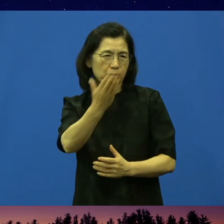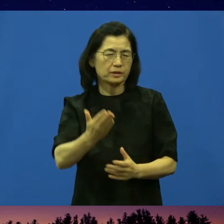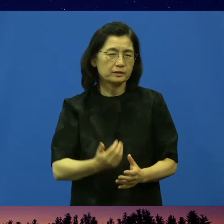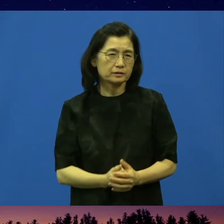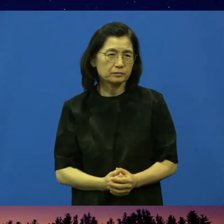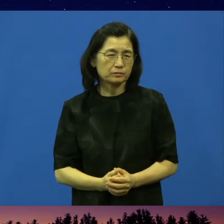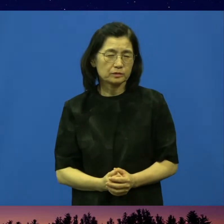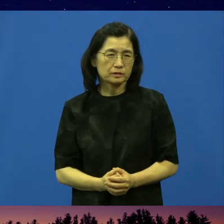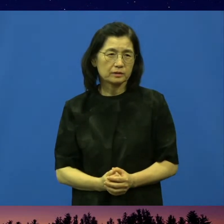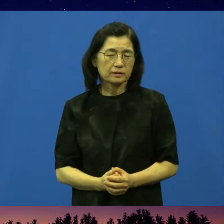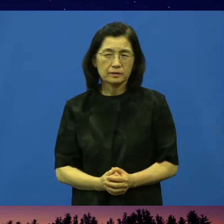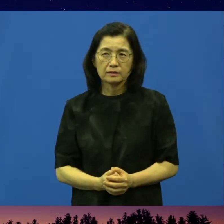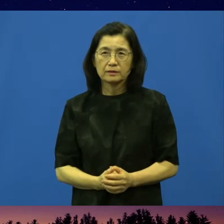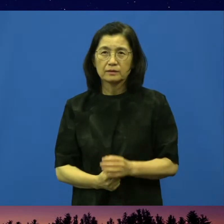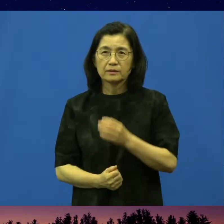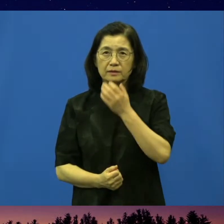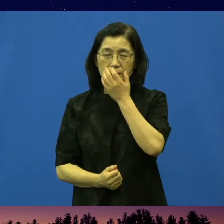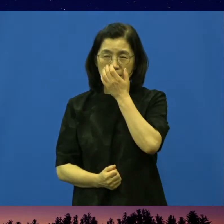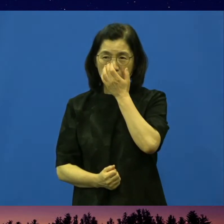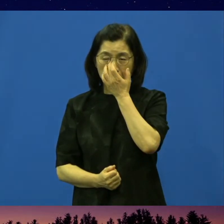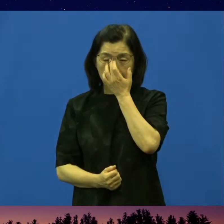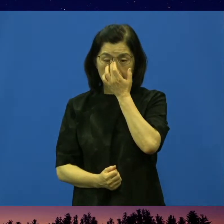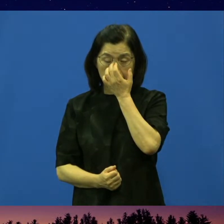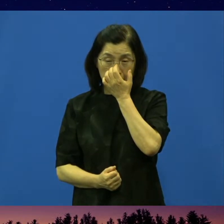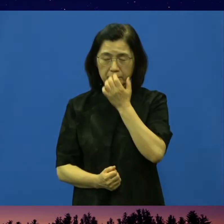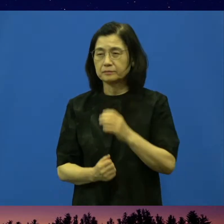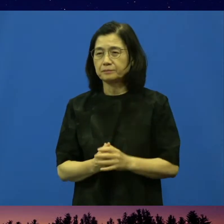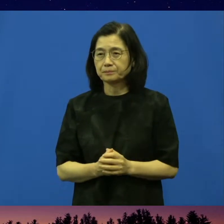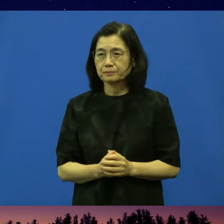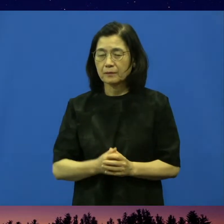무너질 것이라고 생각조차 못하는 곳에서 무너지는 거예요.